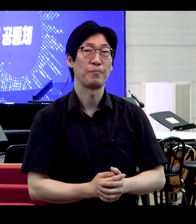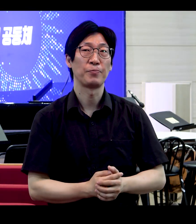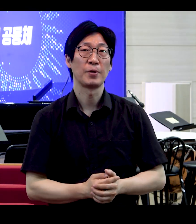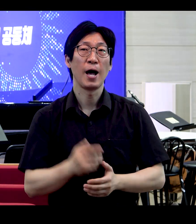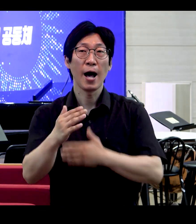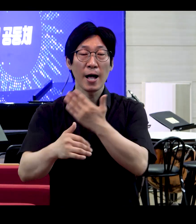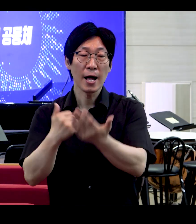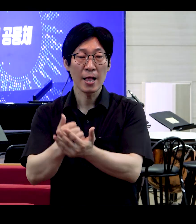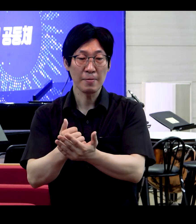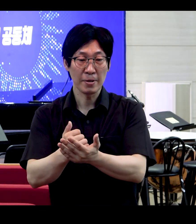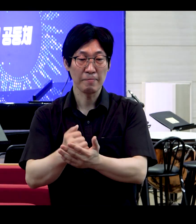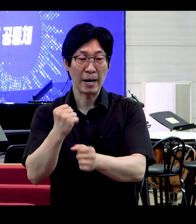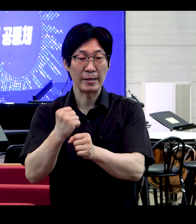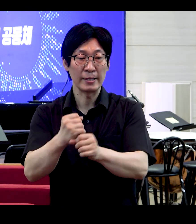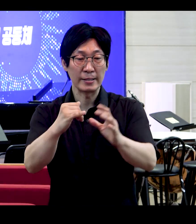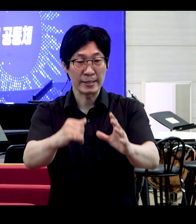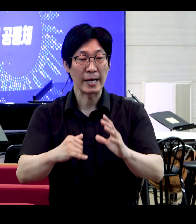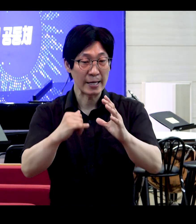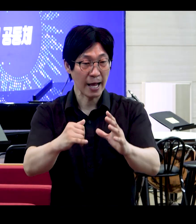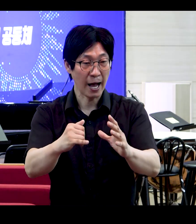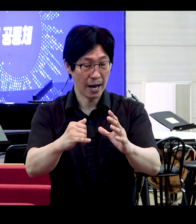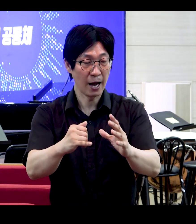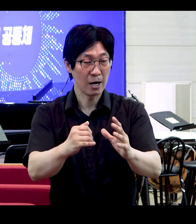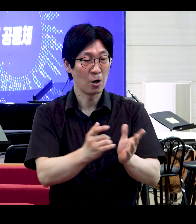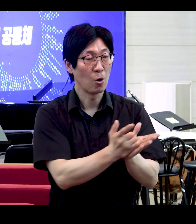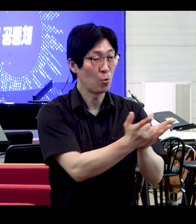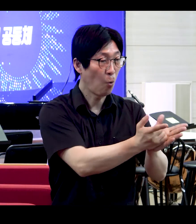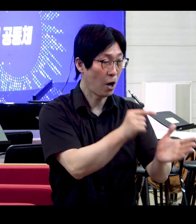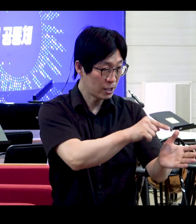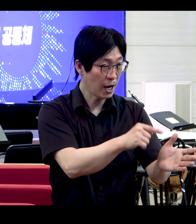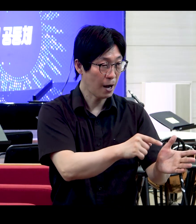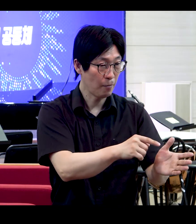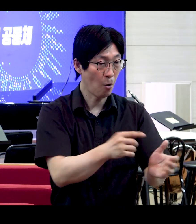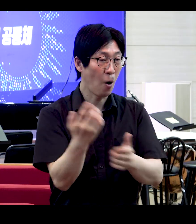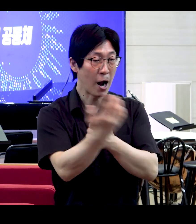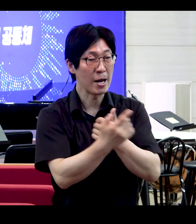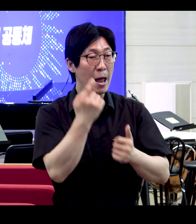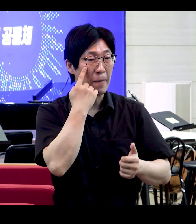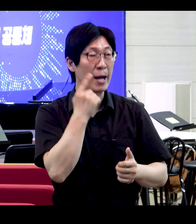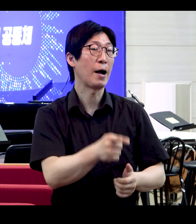하나님의 창조를 지켜내고 있는 거예요. 이게 그 노아에게 준 언약이에요.